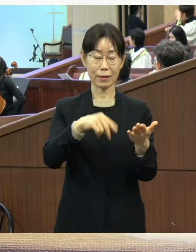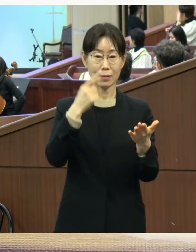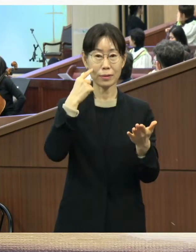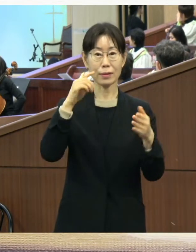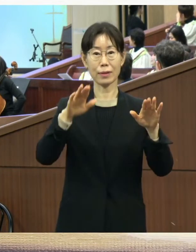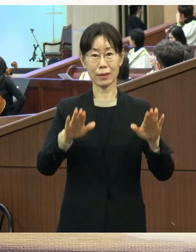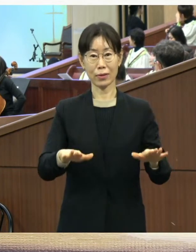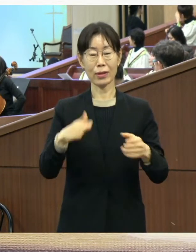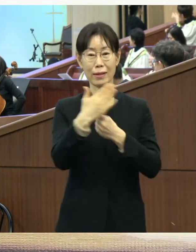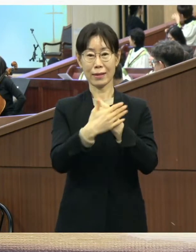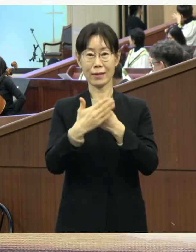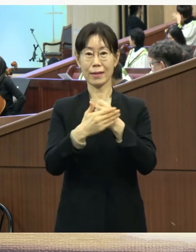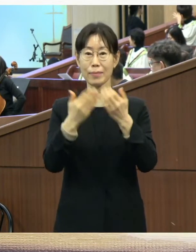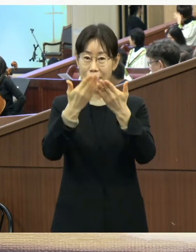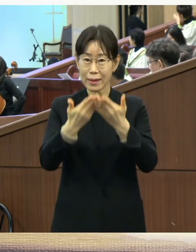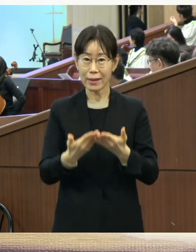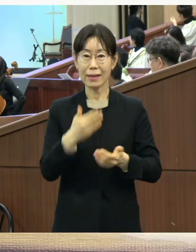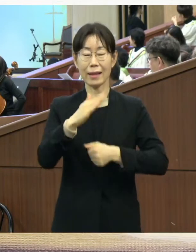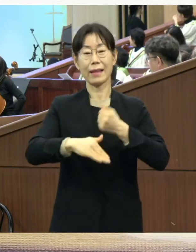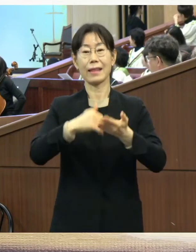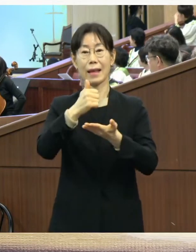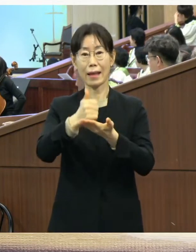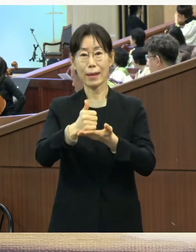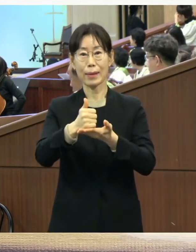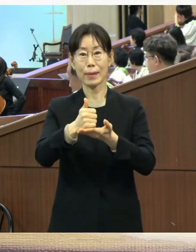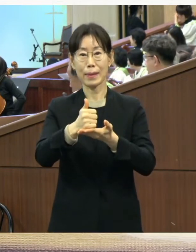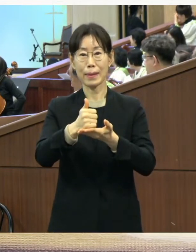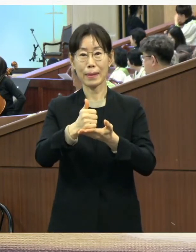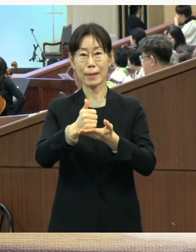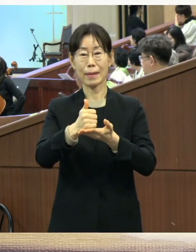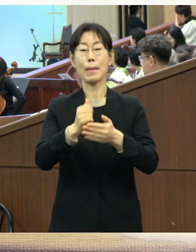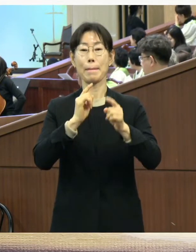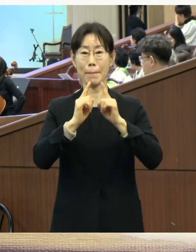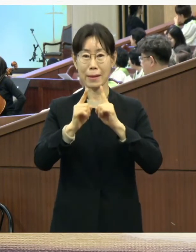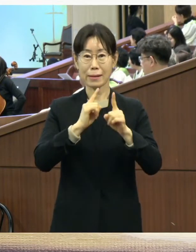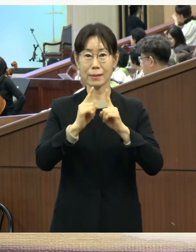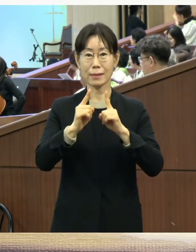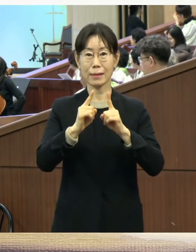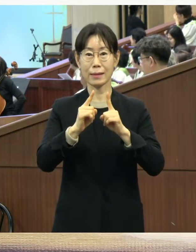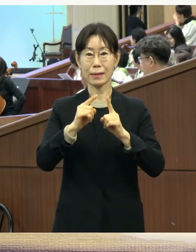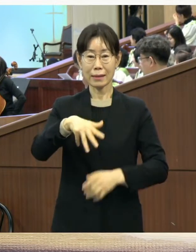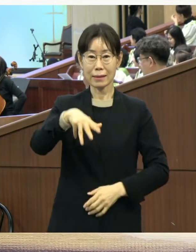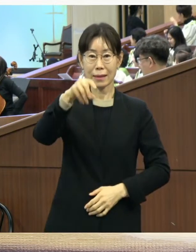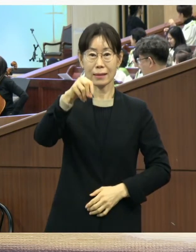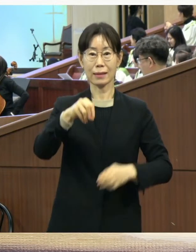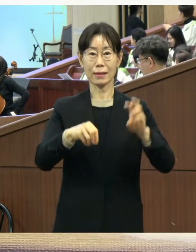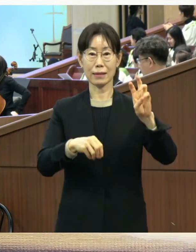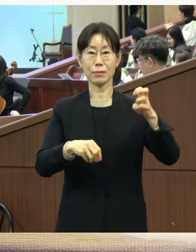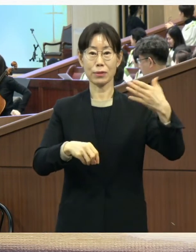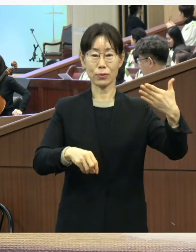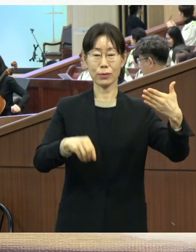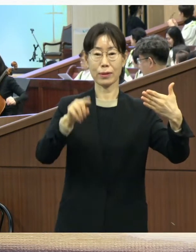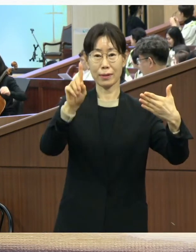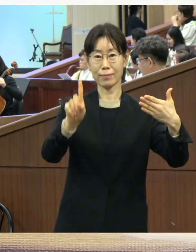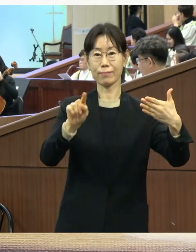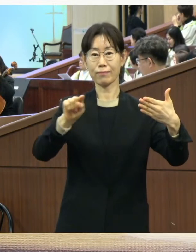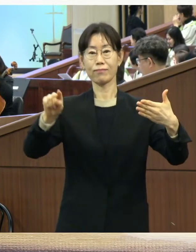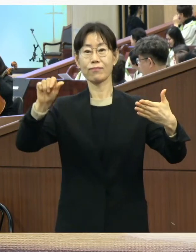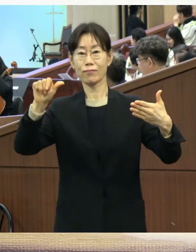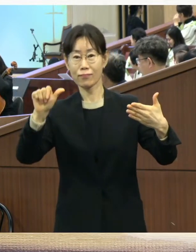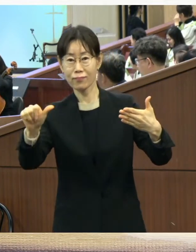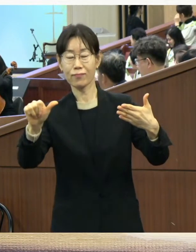오늘 은혜로 받으실 하나님 말씀은 창세기 39장